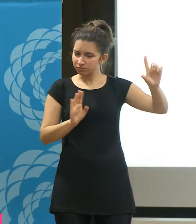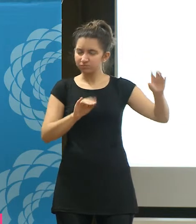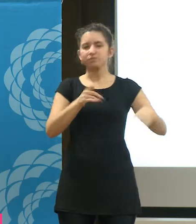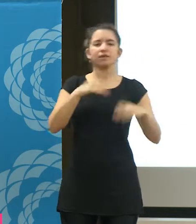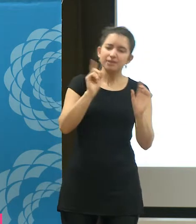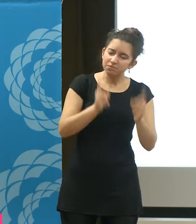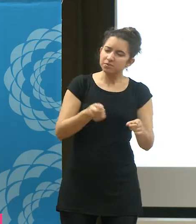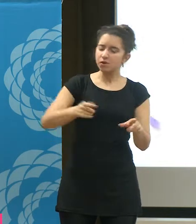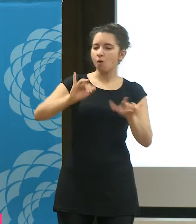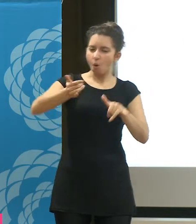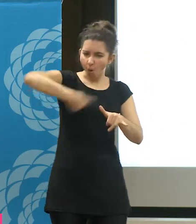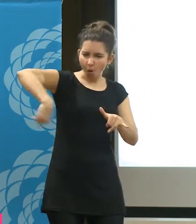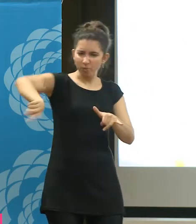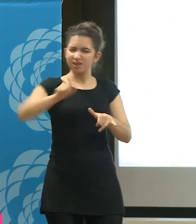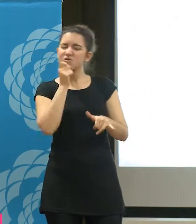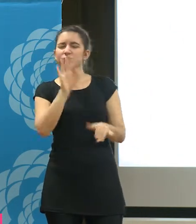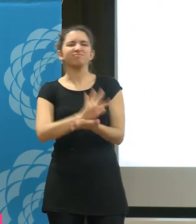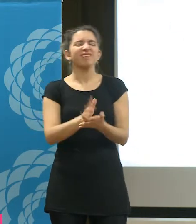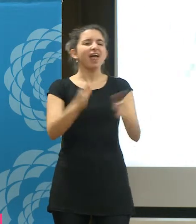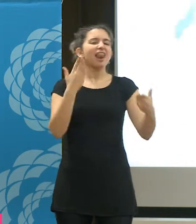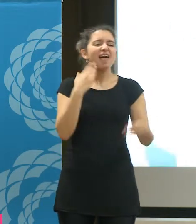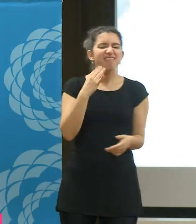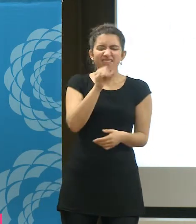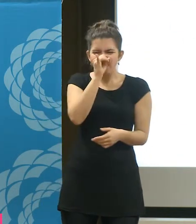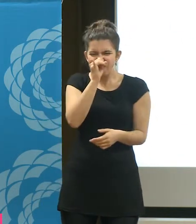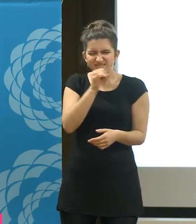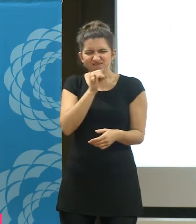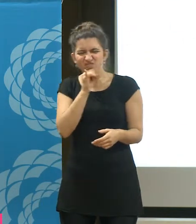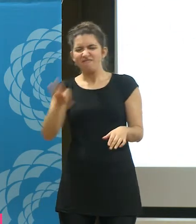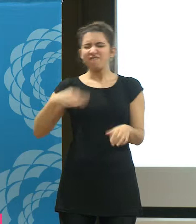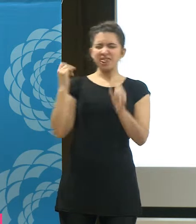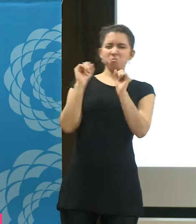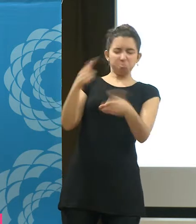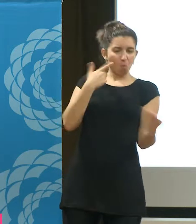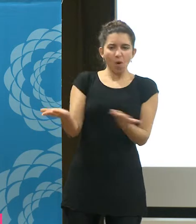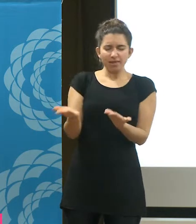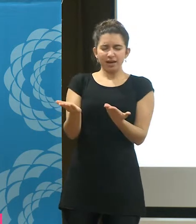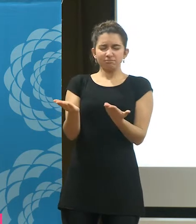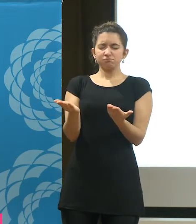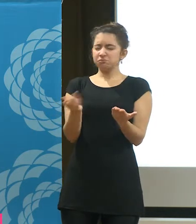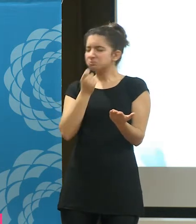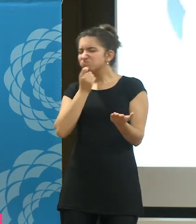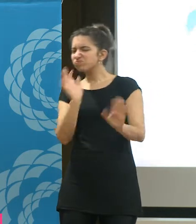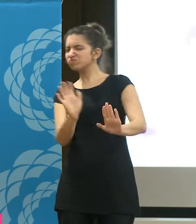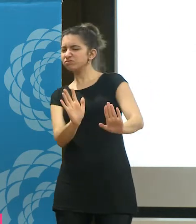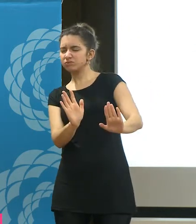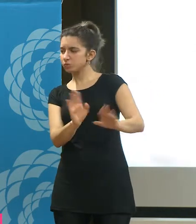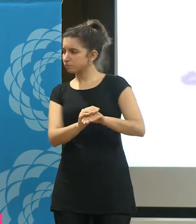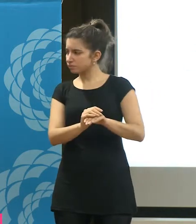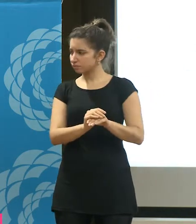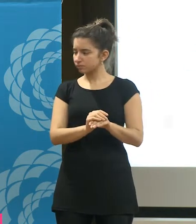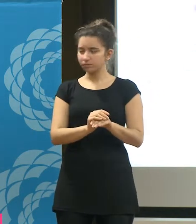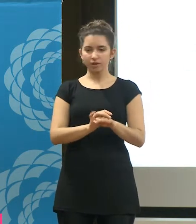los adolescentes los programas de chimento, ya que exponen vida de personas que a nadie tendría que interesar.